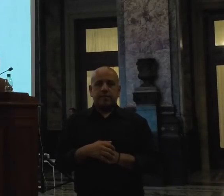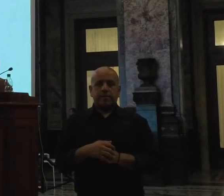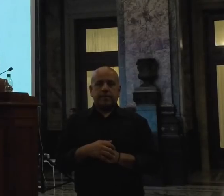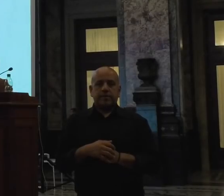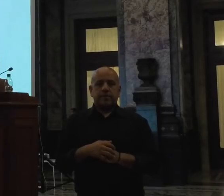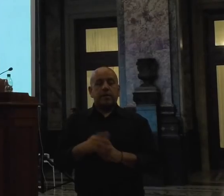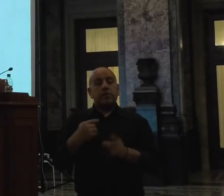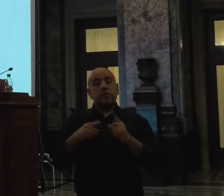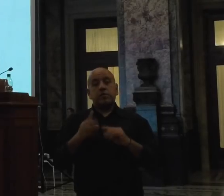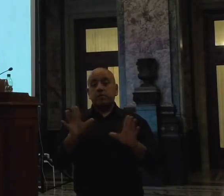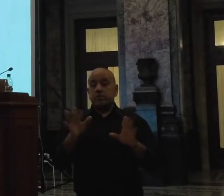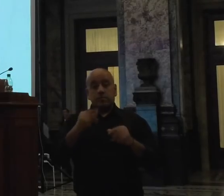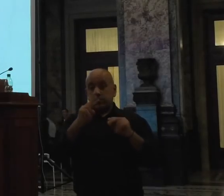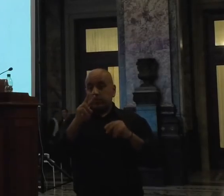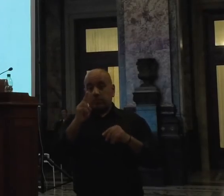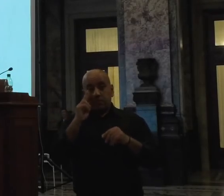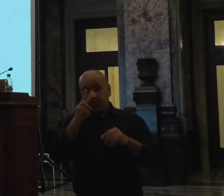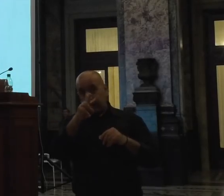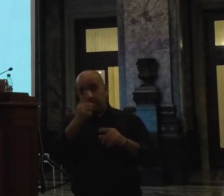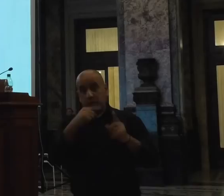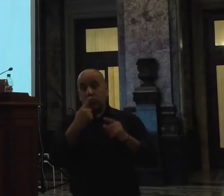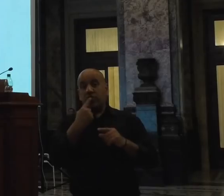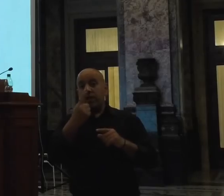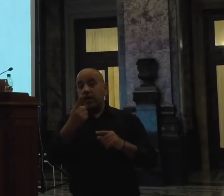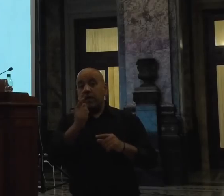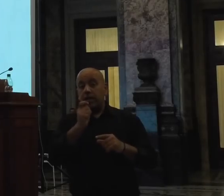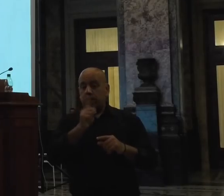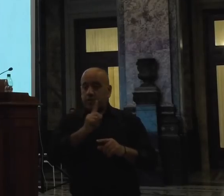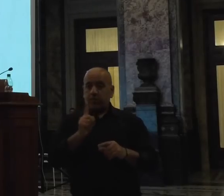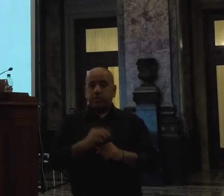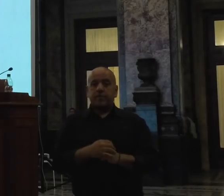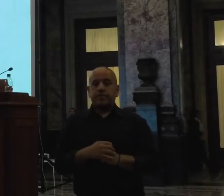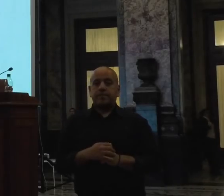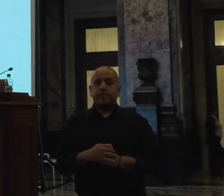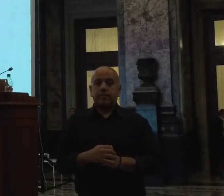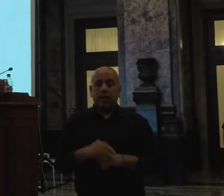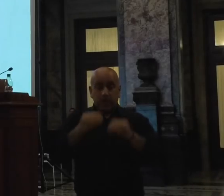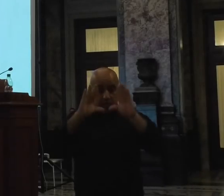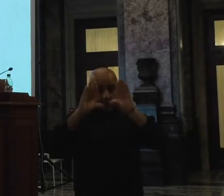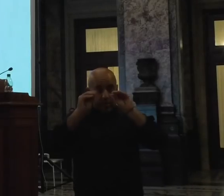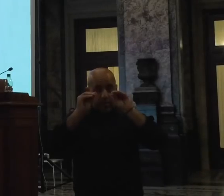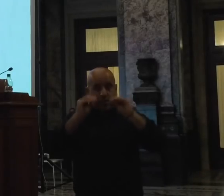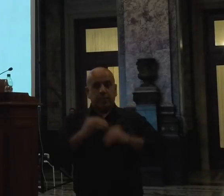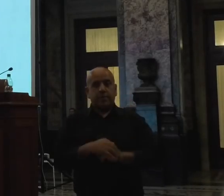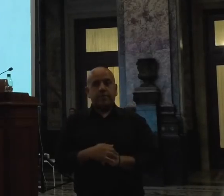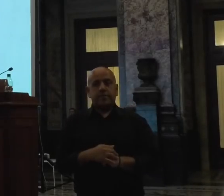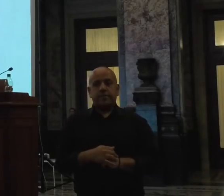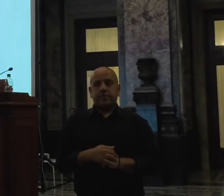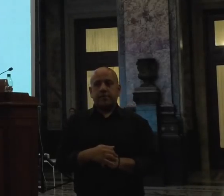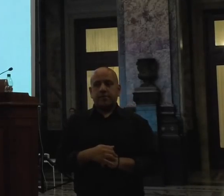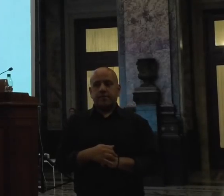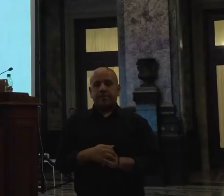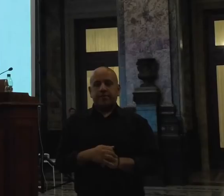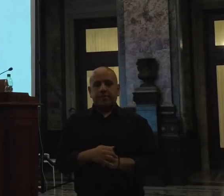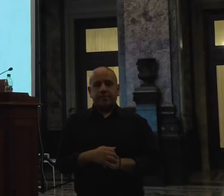Entonces, lo mismo. No digan quién es, nada más vean y lo piensan. ¿Ok? Cerrados los ojos. Tú. Te estoy viendo,